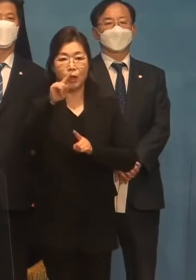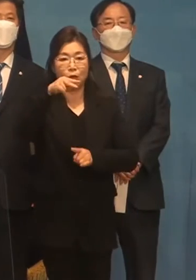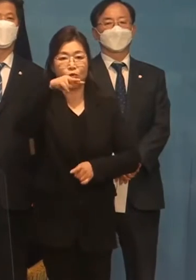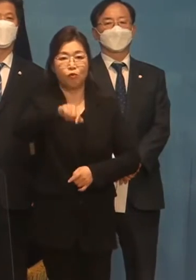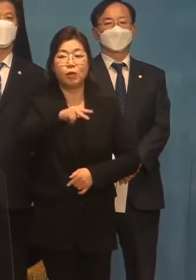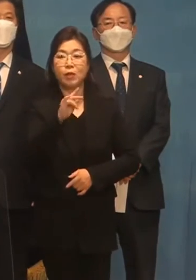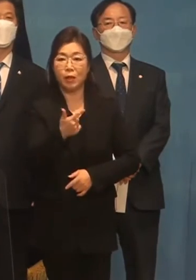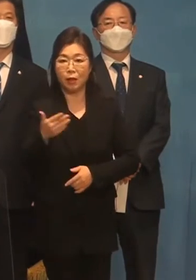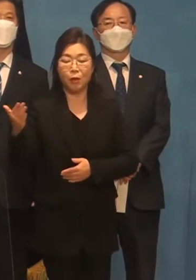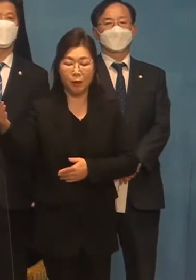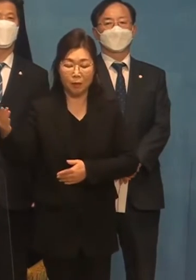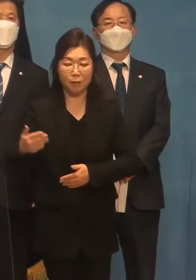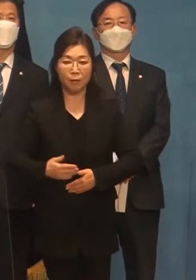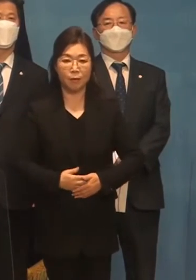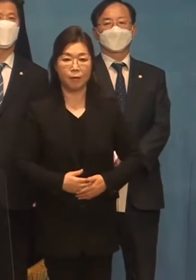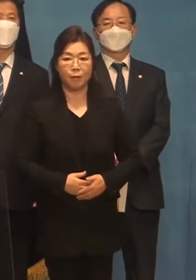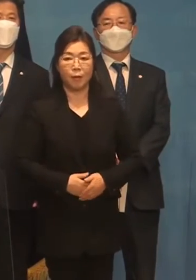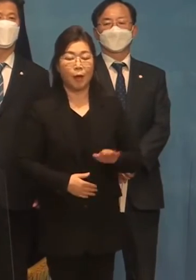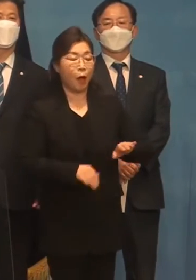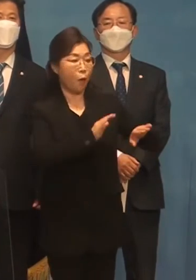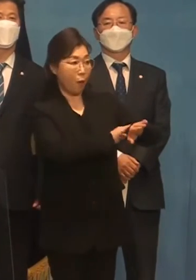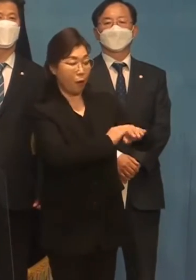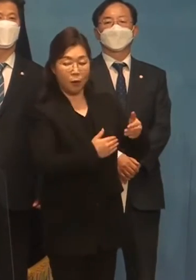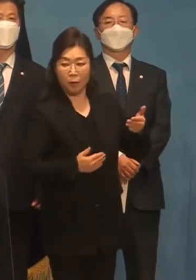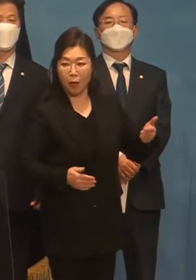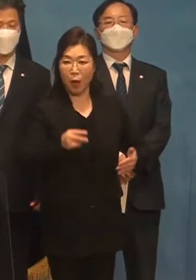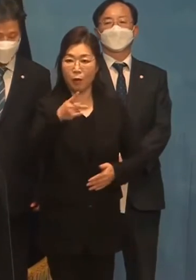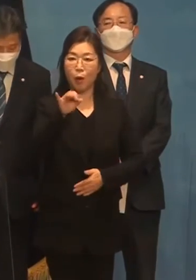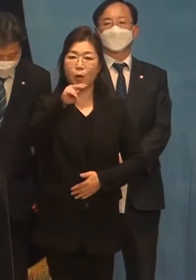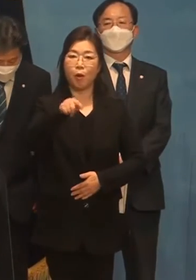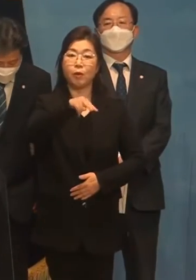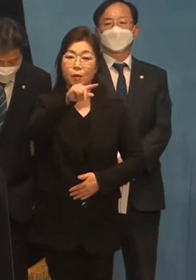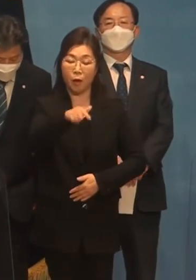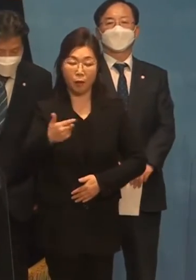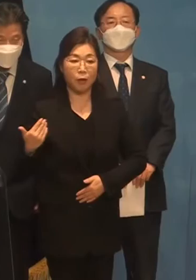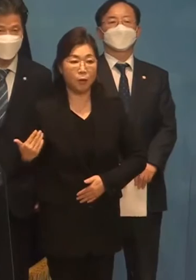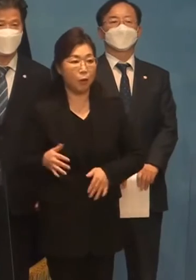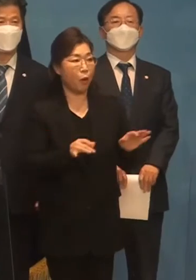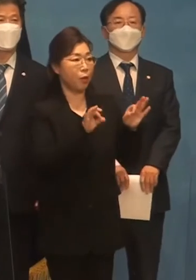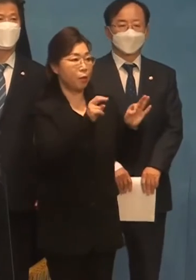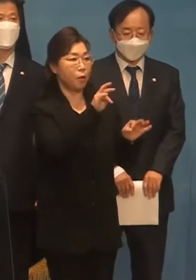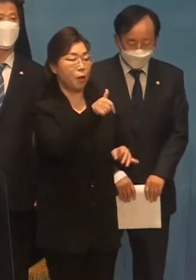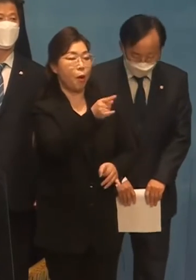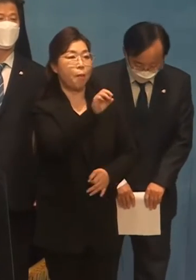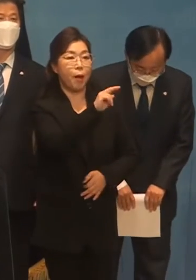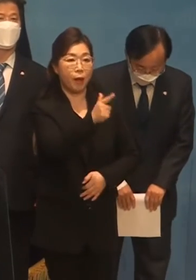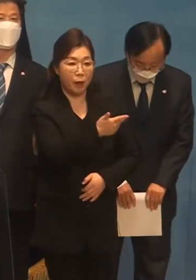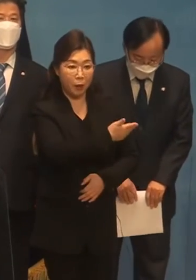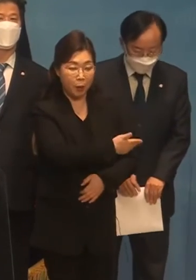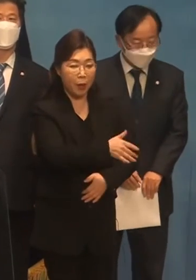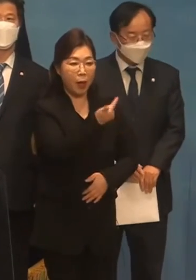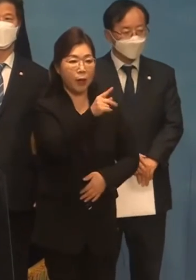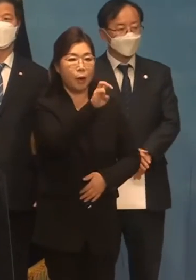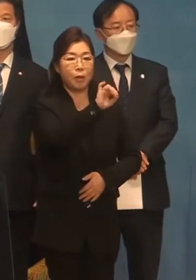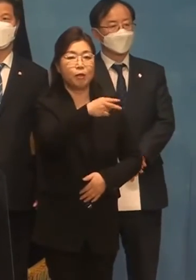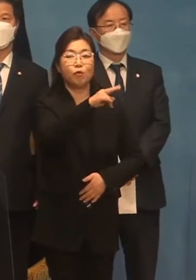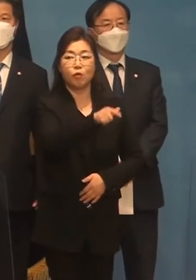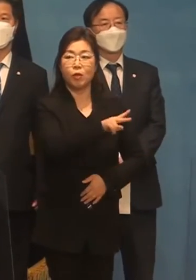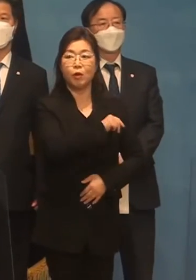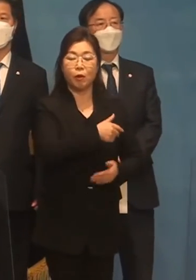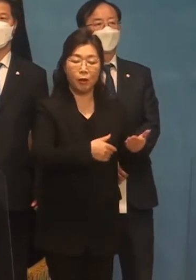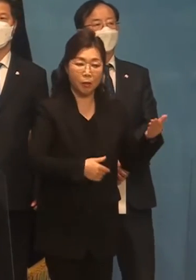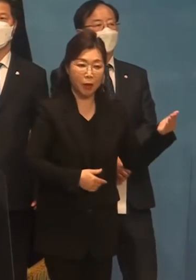이수진 의원님께서 함께해 주셨습니다. 제 옆편으로는 우리 서영석 의원님, 김경만 의원님, 그리고 남인순